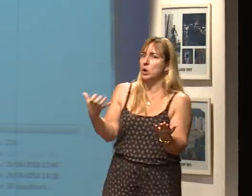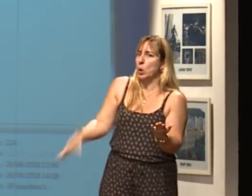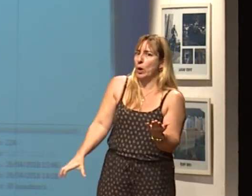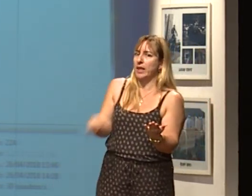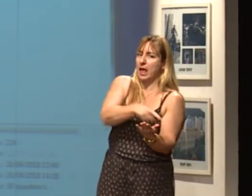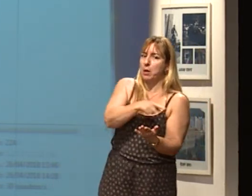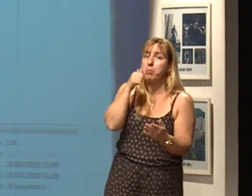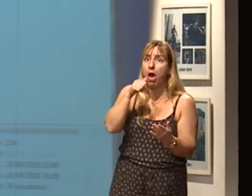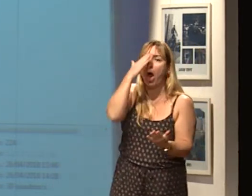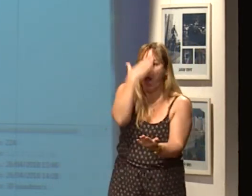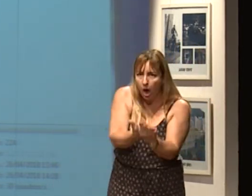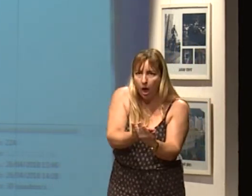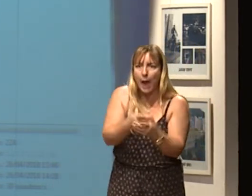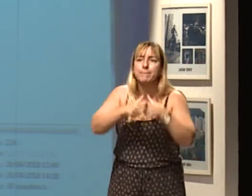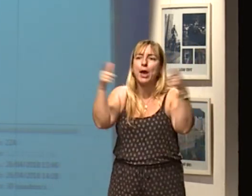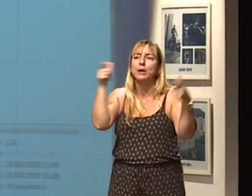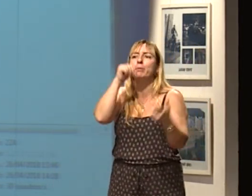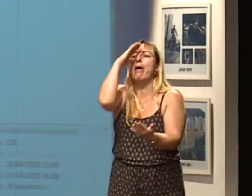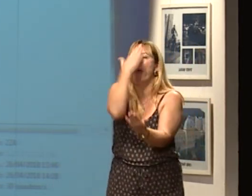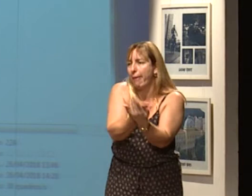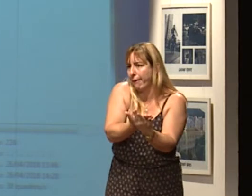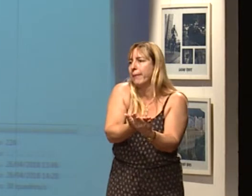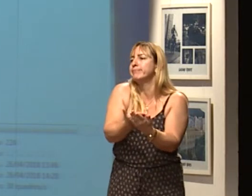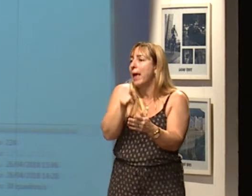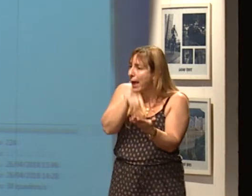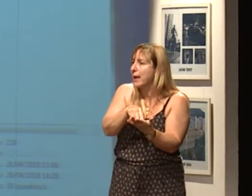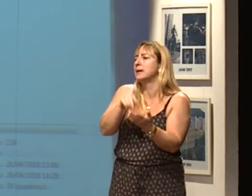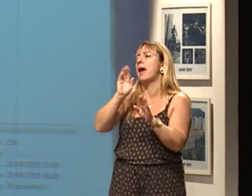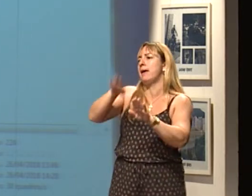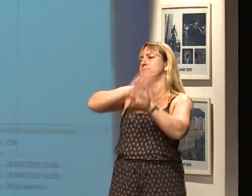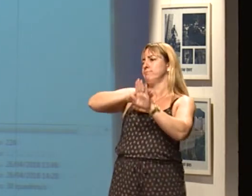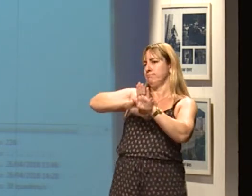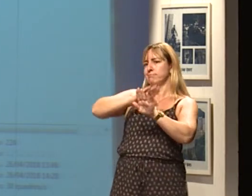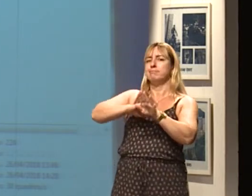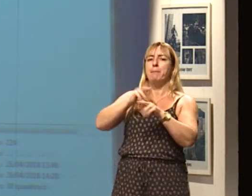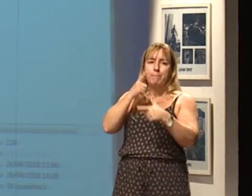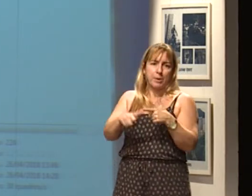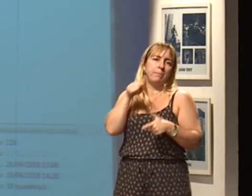pregar o machismo. E a mulher acredita e ela se submete a esse